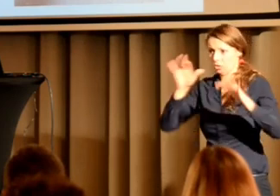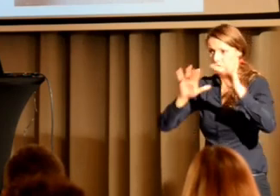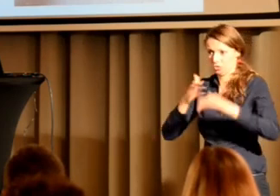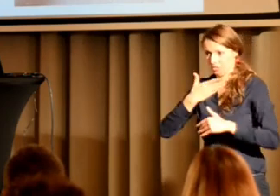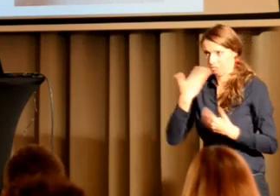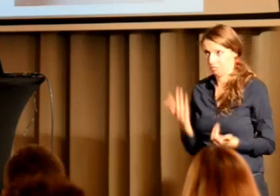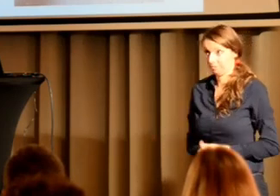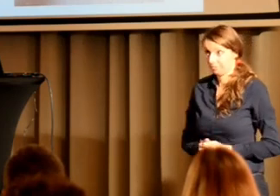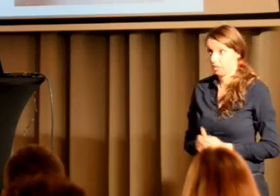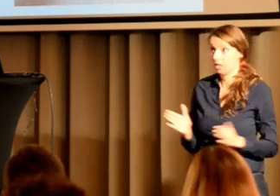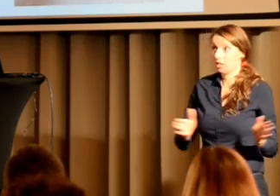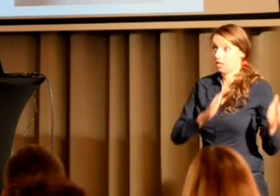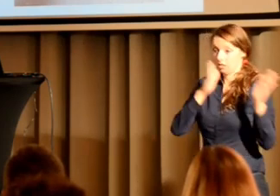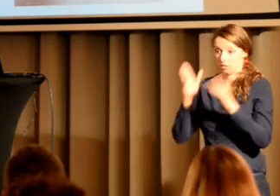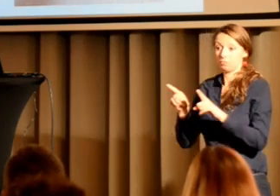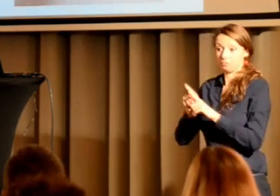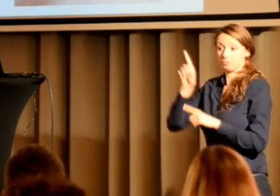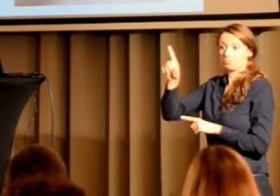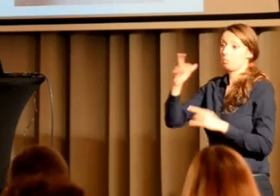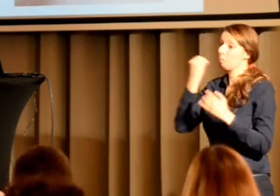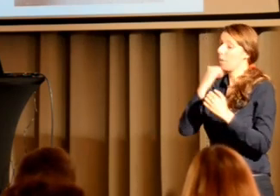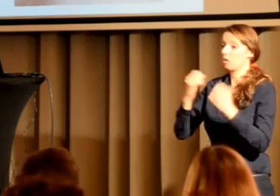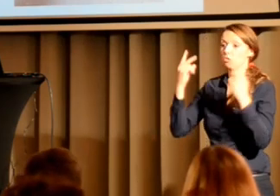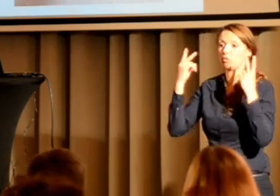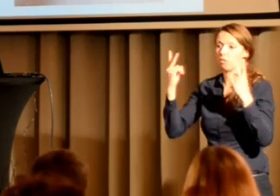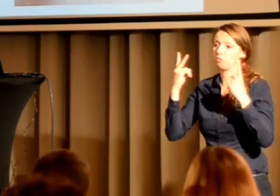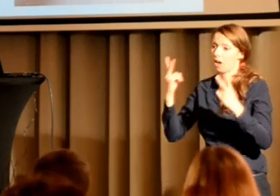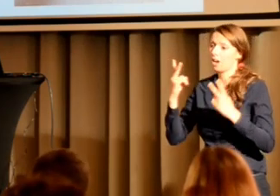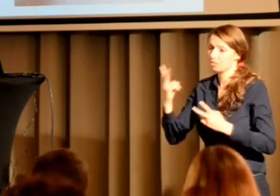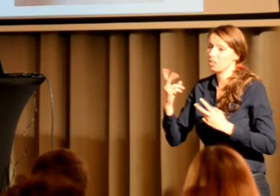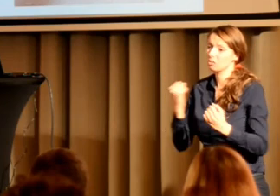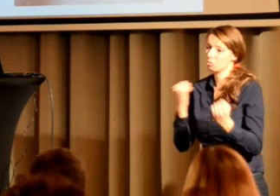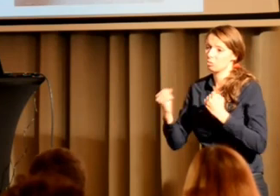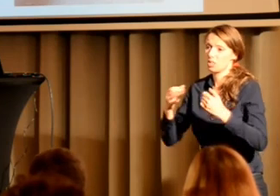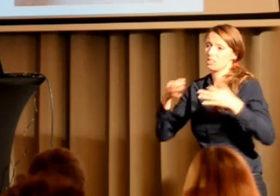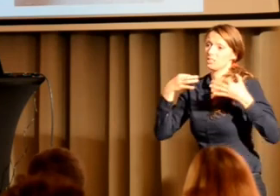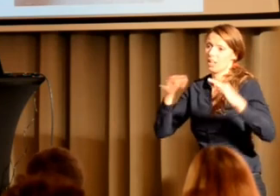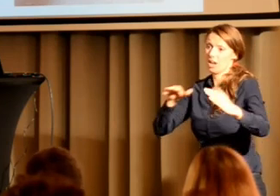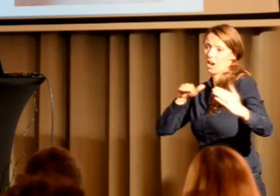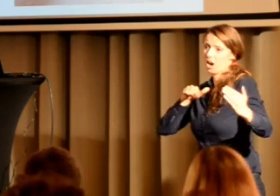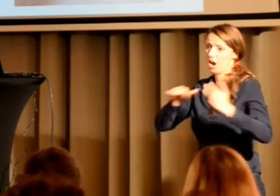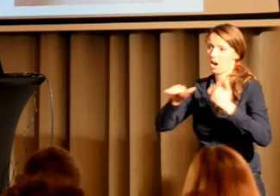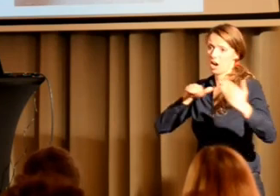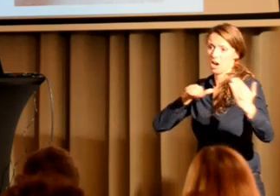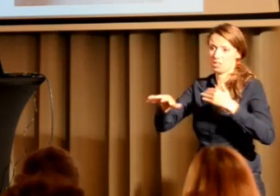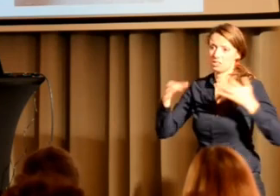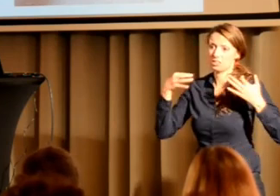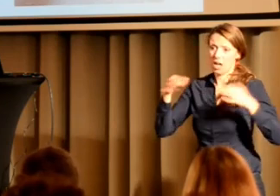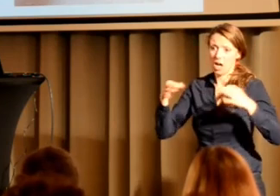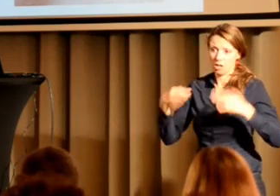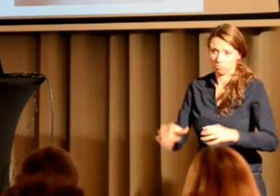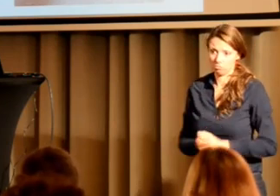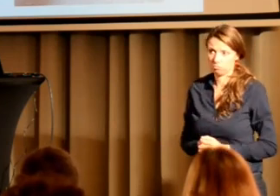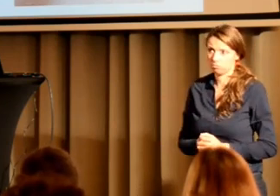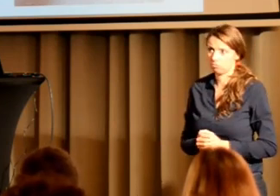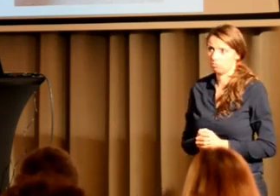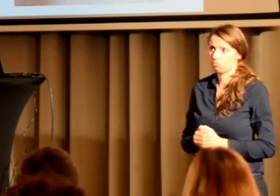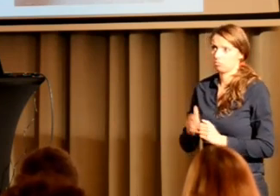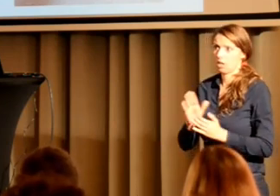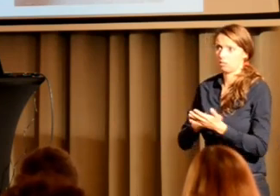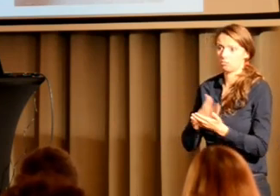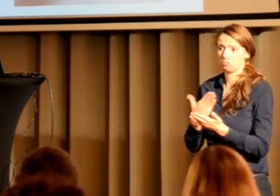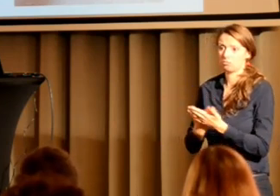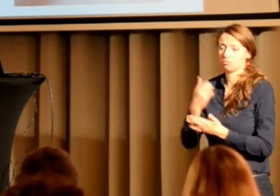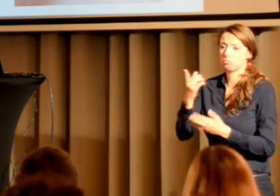Kolejnym istotnym czynnikiem świadomości są samochody. Po prostu jeżdżą drogami, szczególnie tymi nieogrodzonymi, które mają